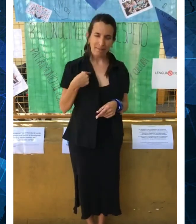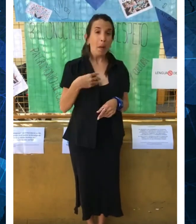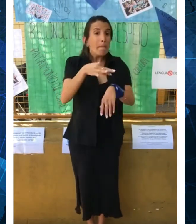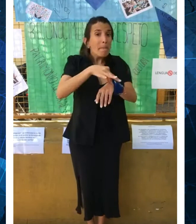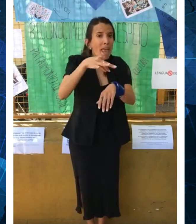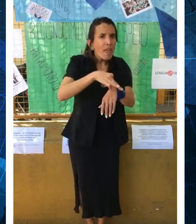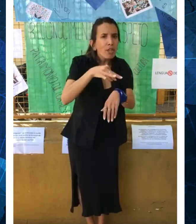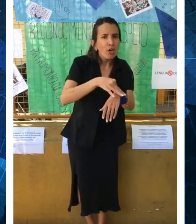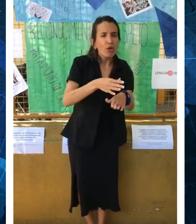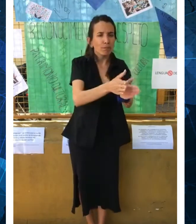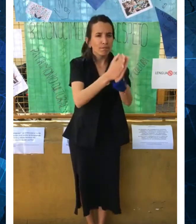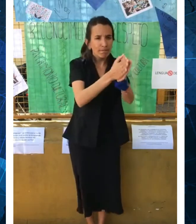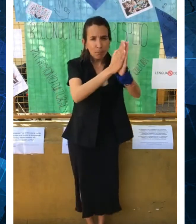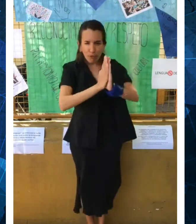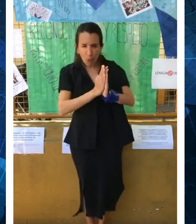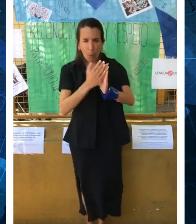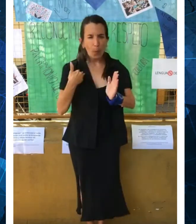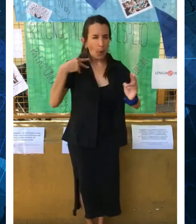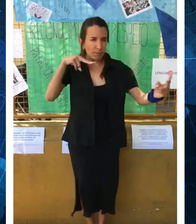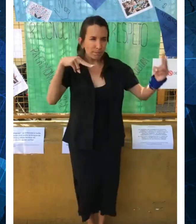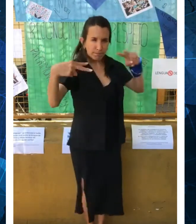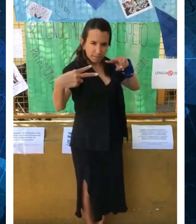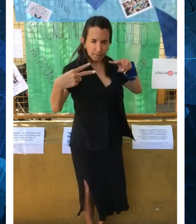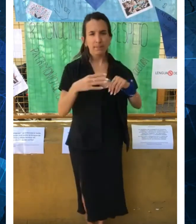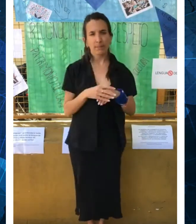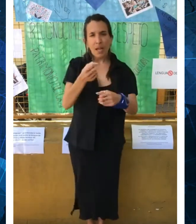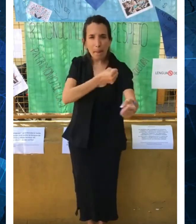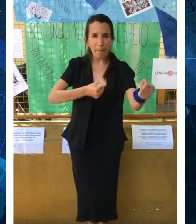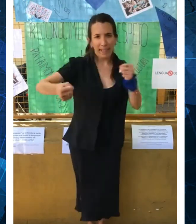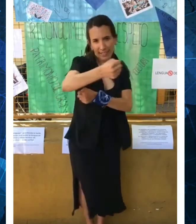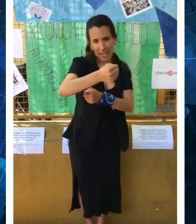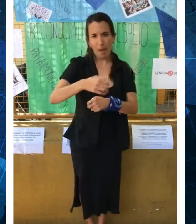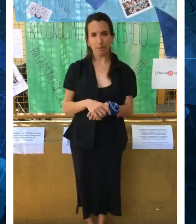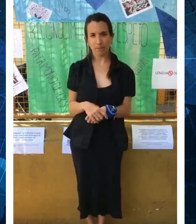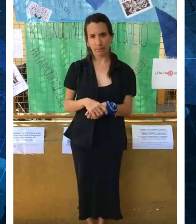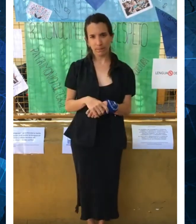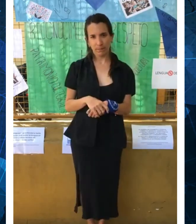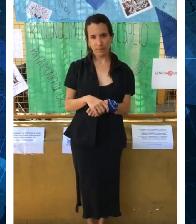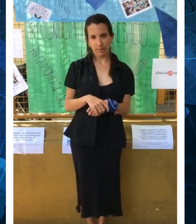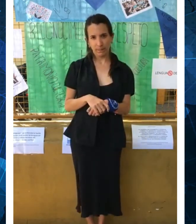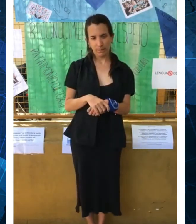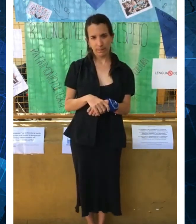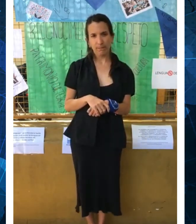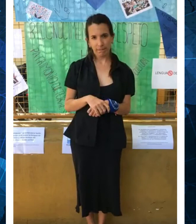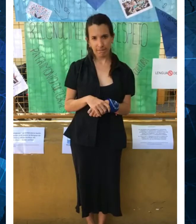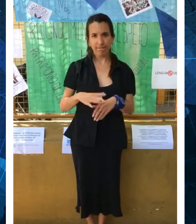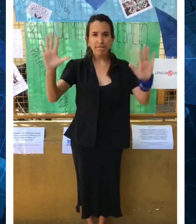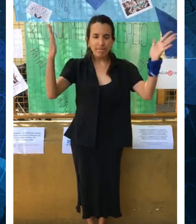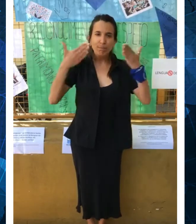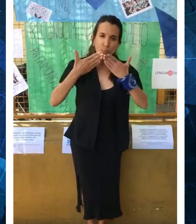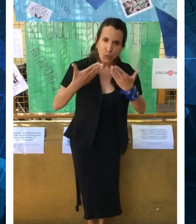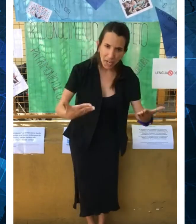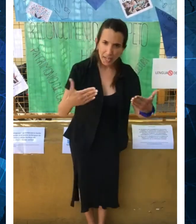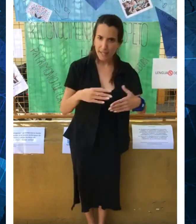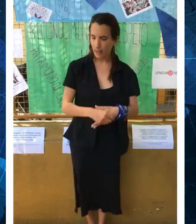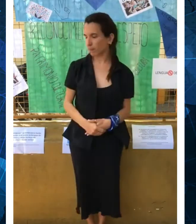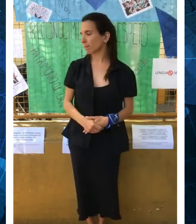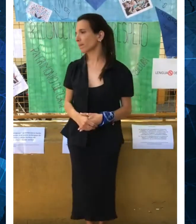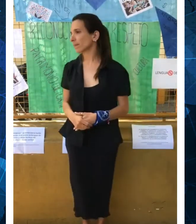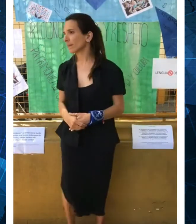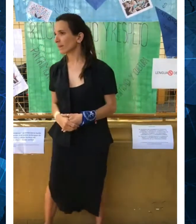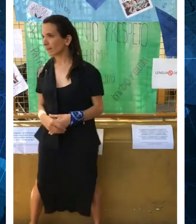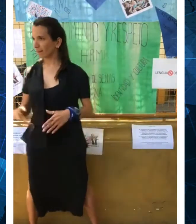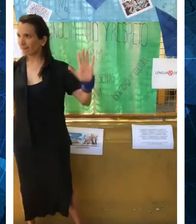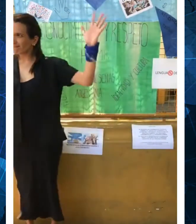damos. Ustedes también cumplan. Por favor, cambien esa mirada y tengan un poco de empatía.